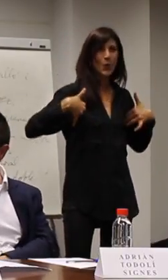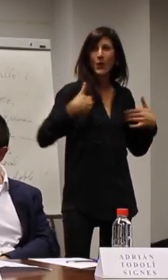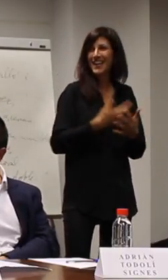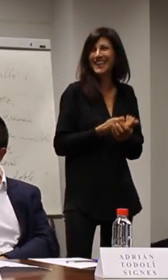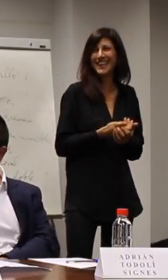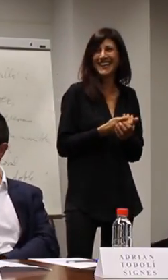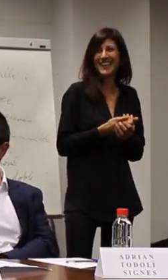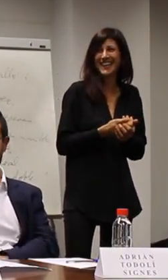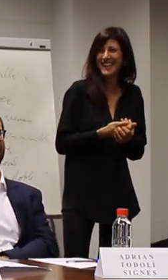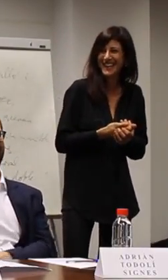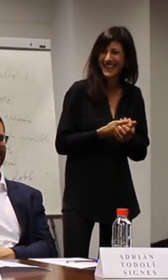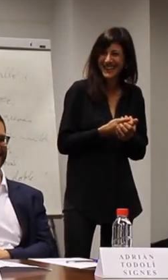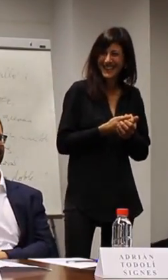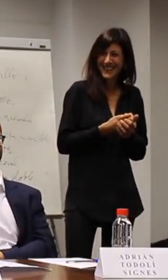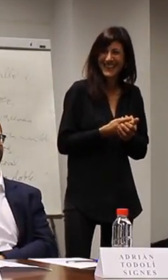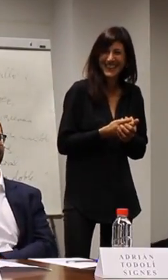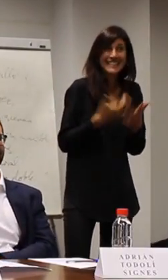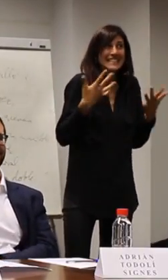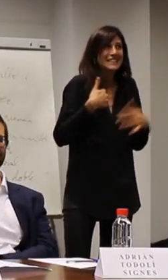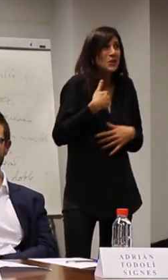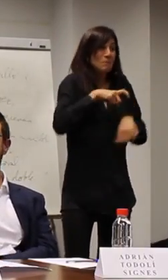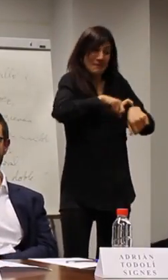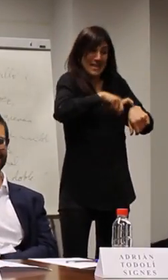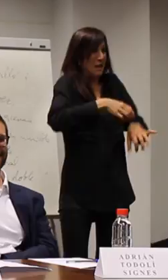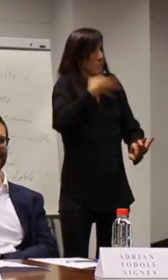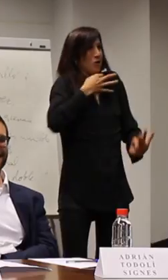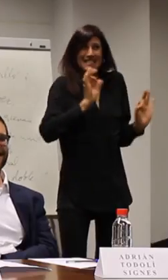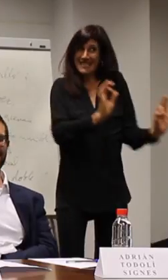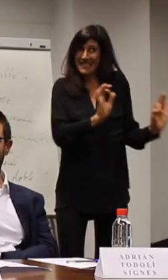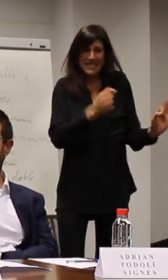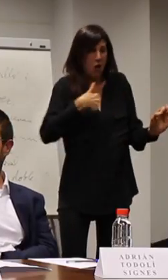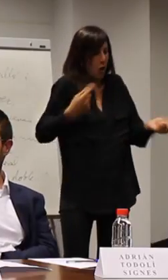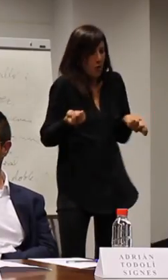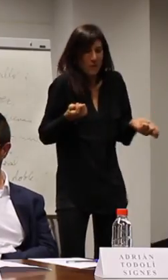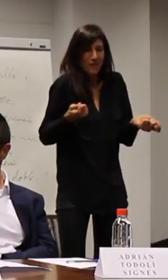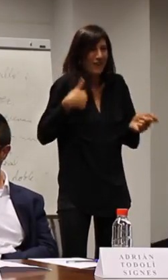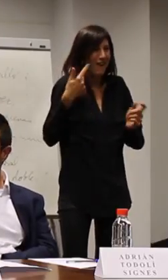es que tiendo a hablar muy rápido, más por el tiempo, pues más me emociono y tal, ¿no?